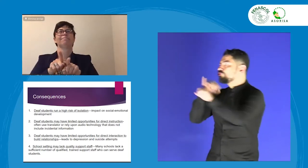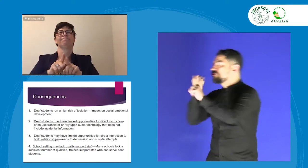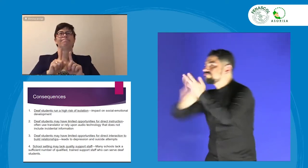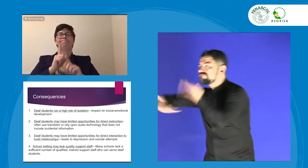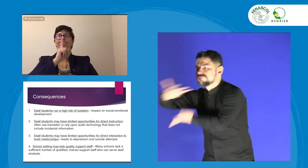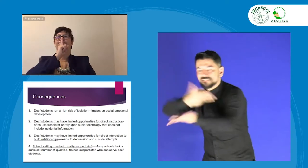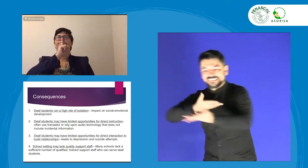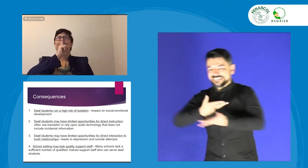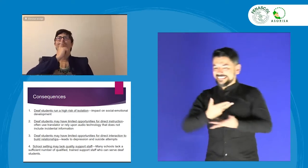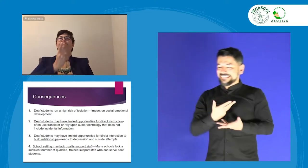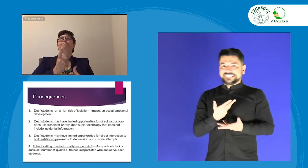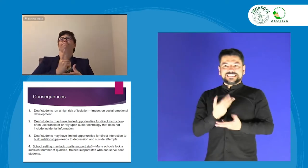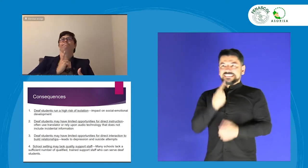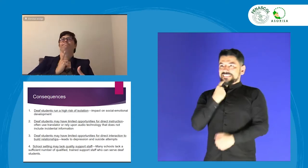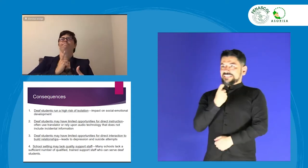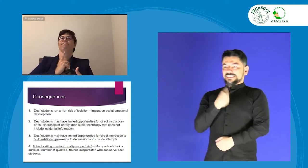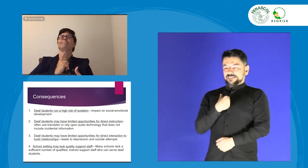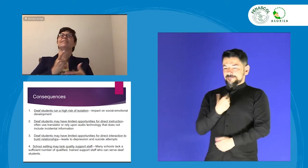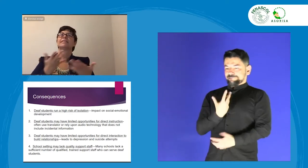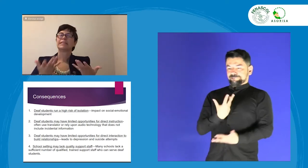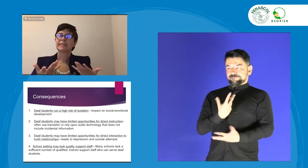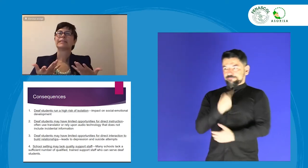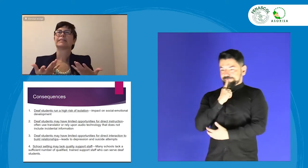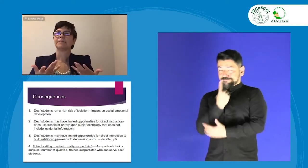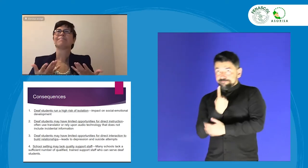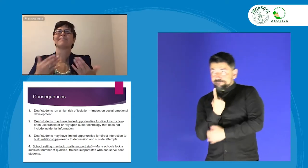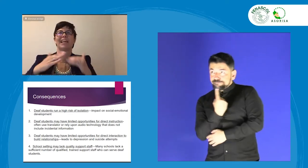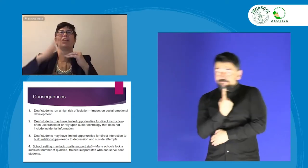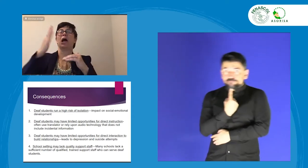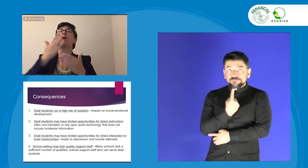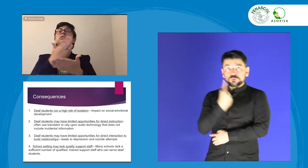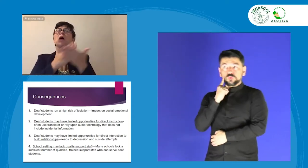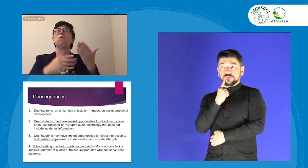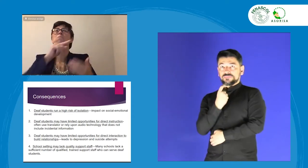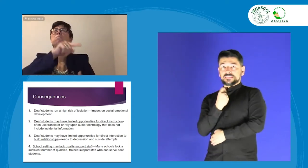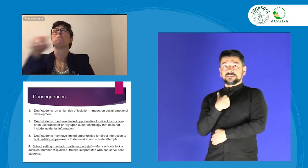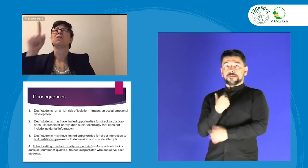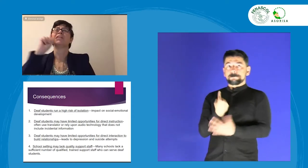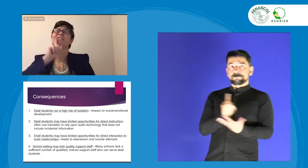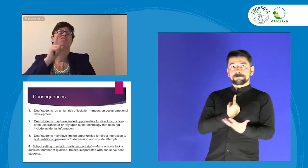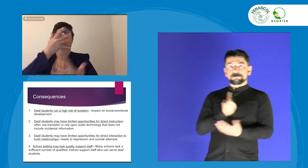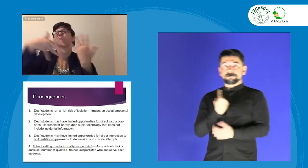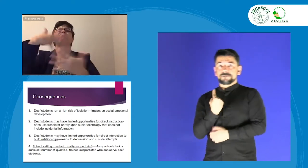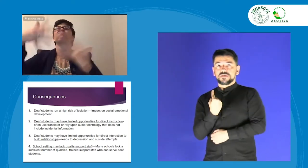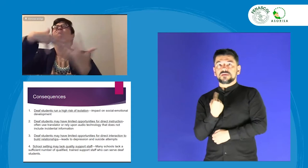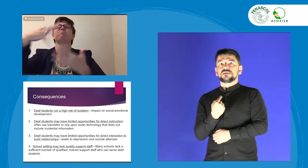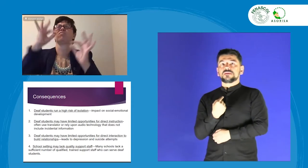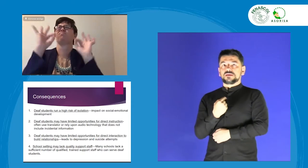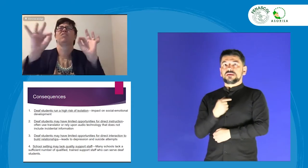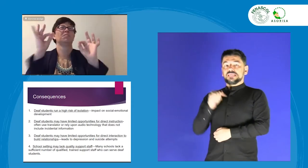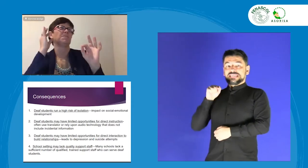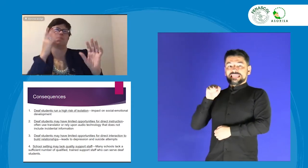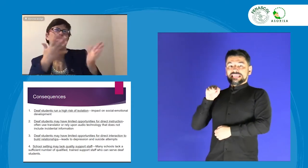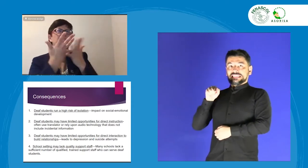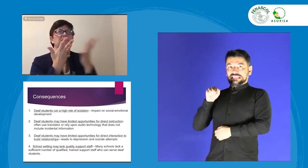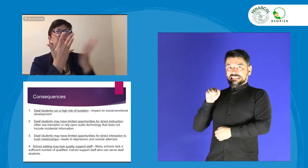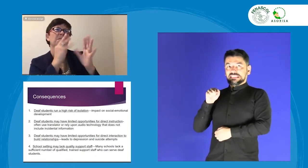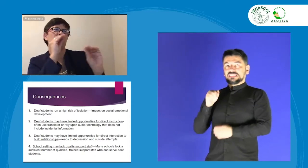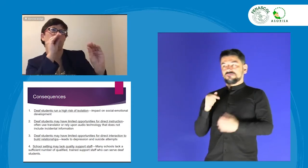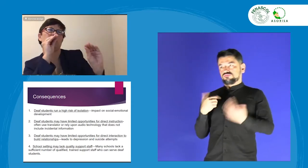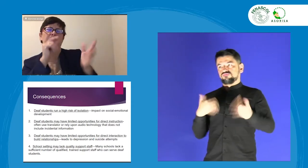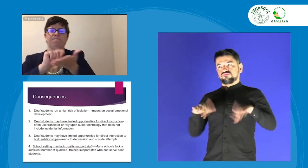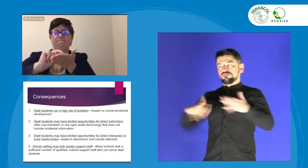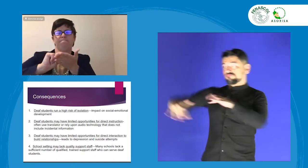sorda, pues se termina aislando del resto de la comunidad. Cuando vemos